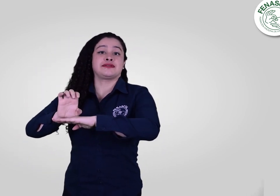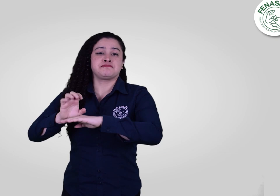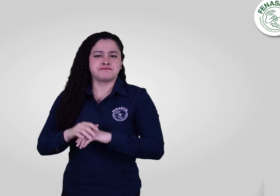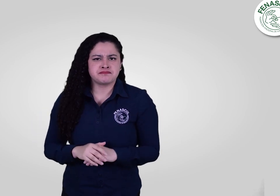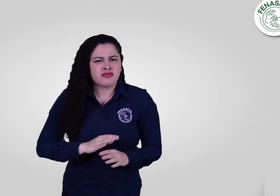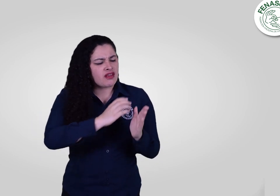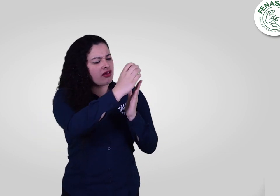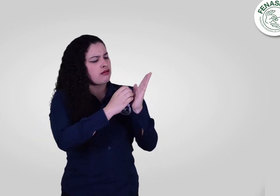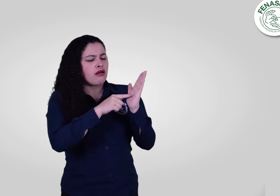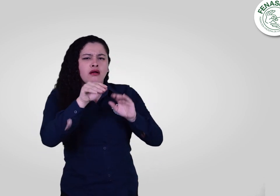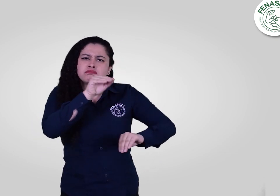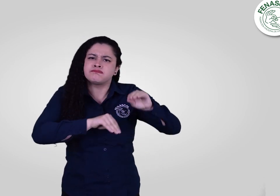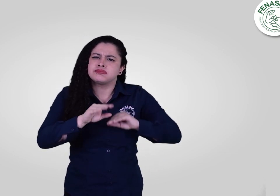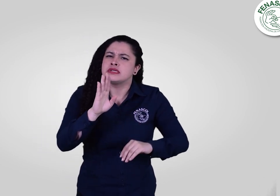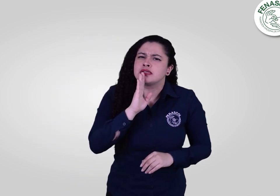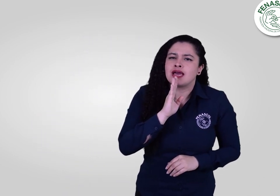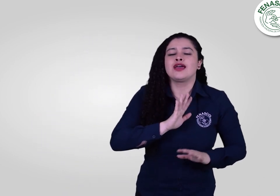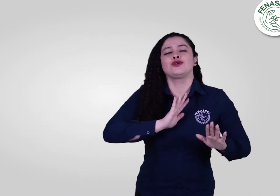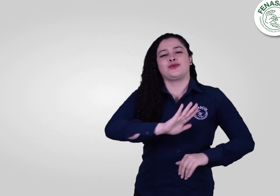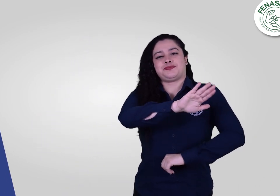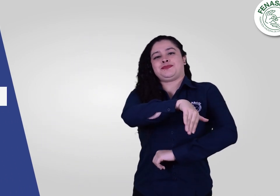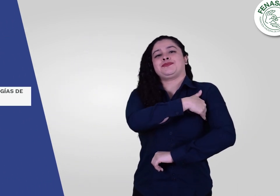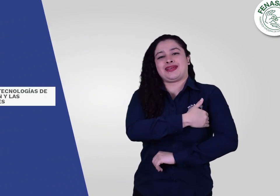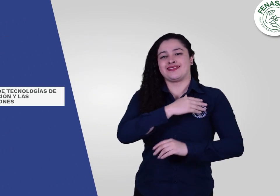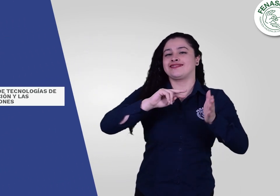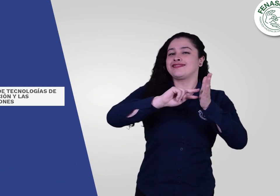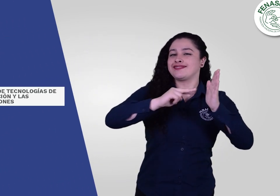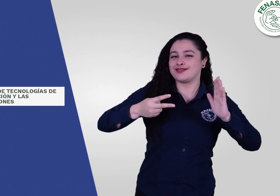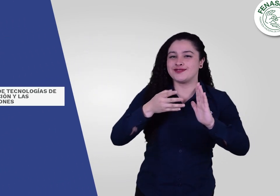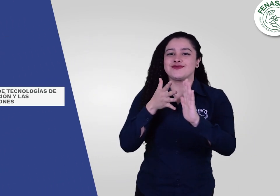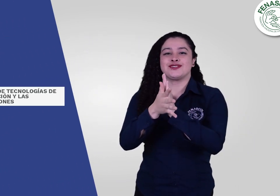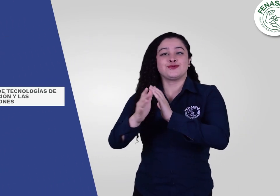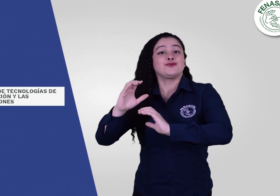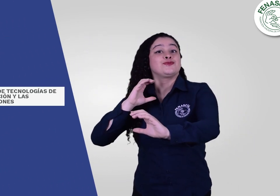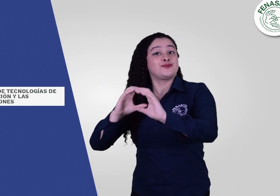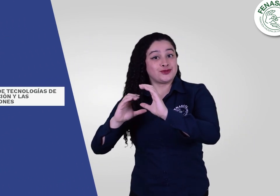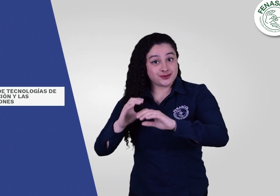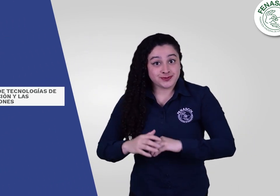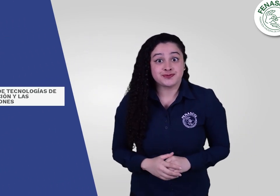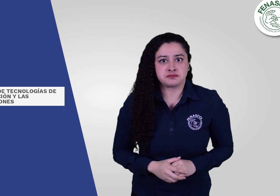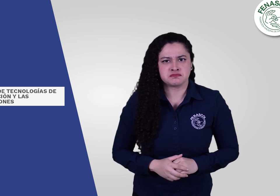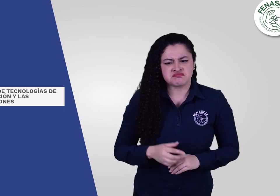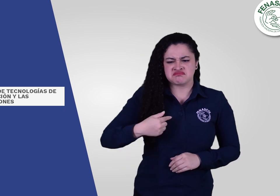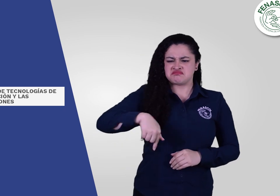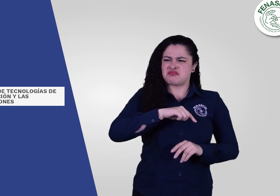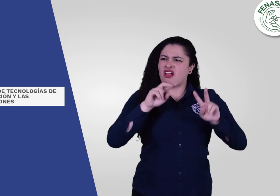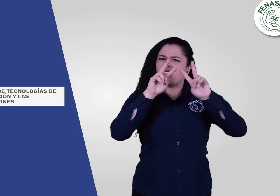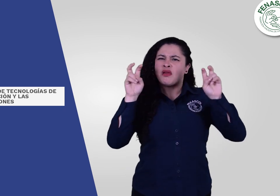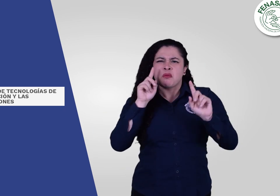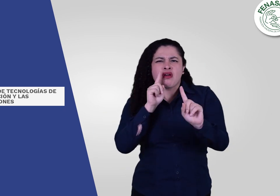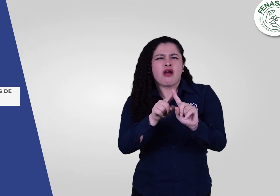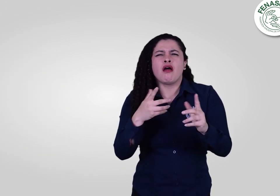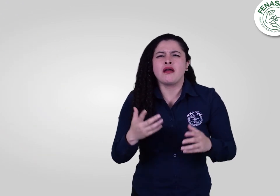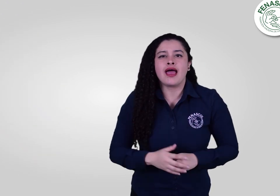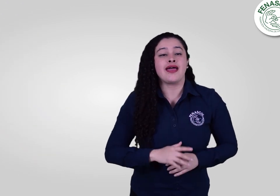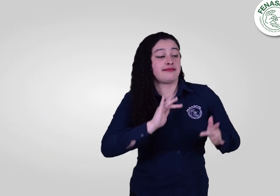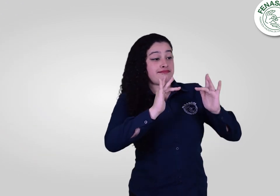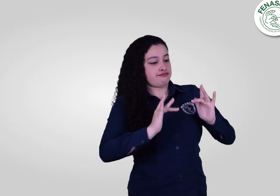de Ministerio de tecnologías de la información y las comunicaciones asunto uso del centro de